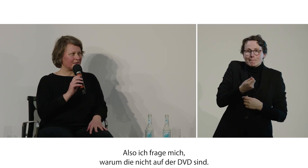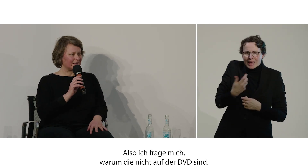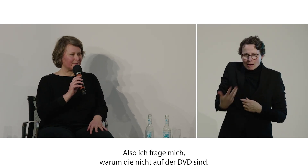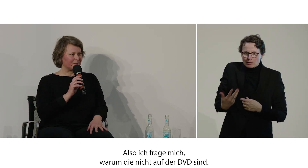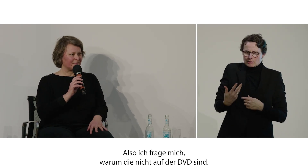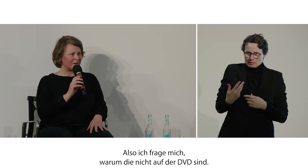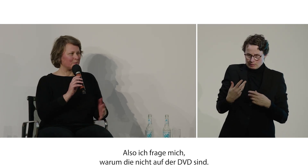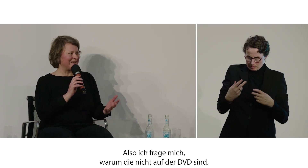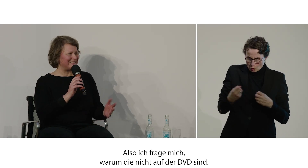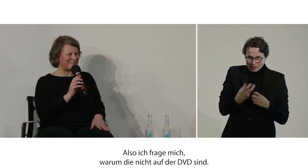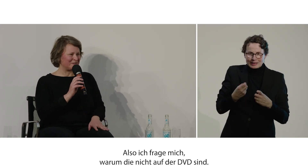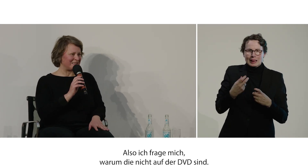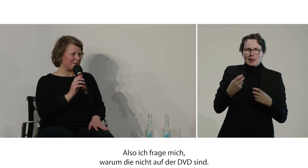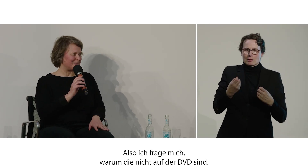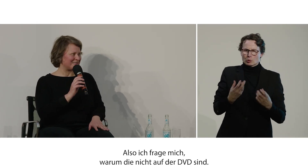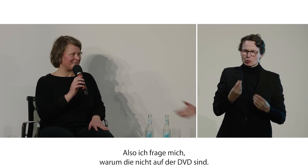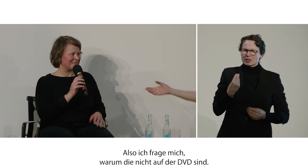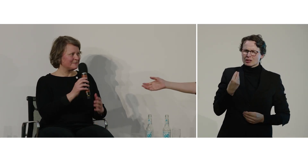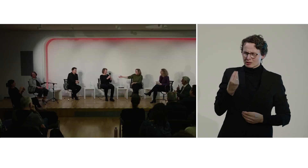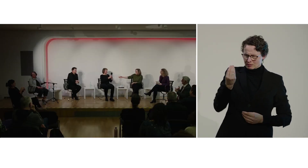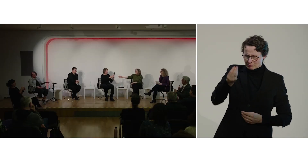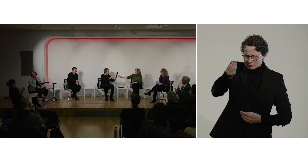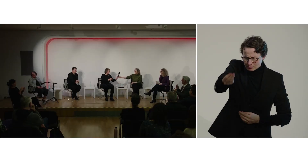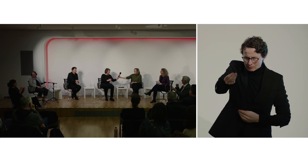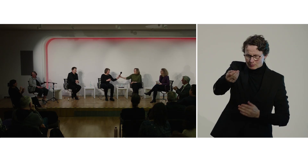ich frage mich, warum die nicht auf der DVD sind.